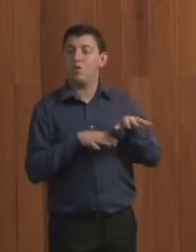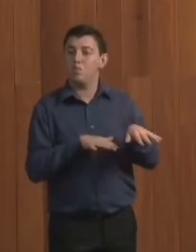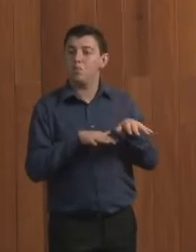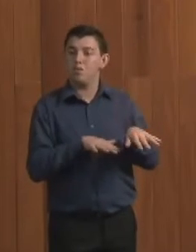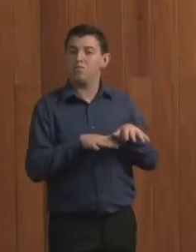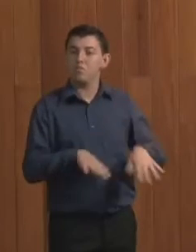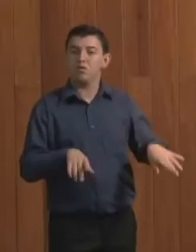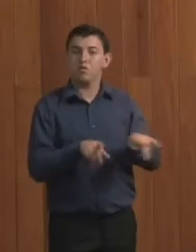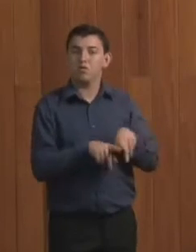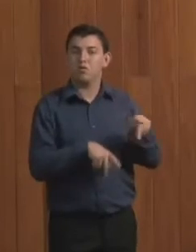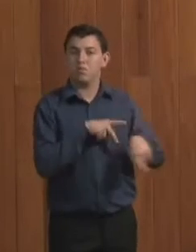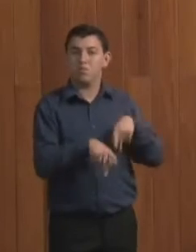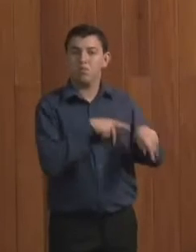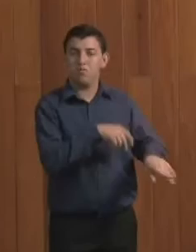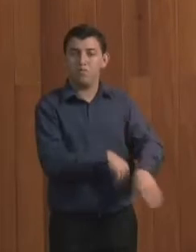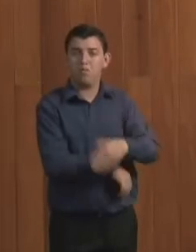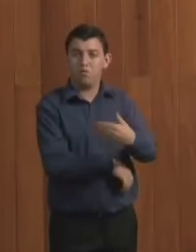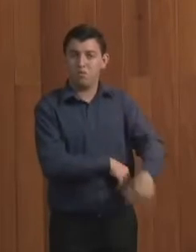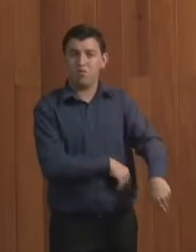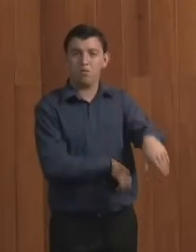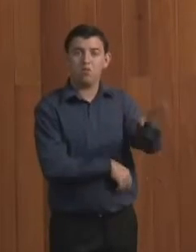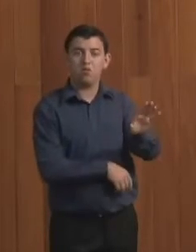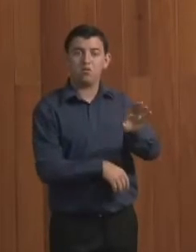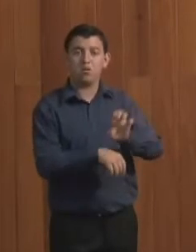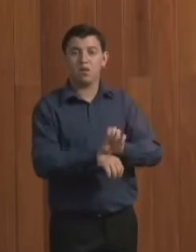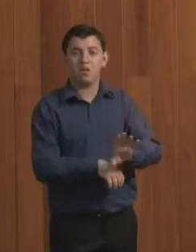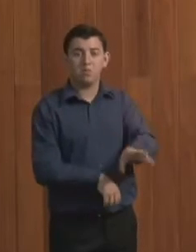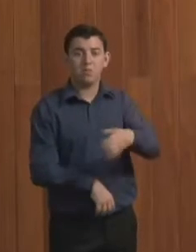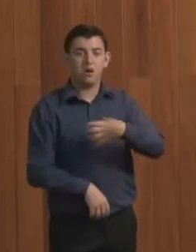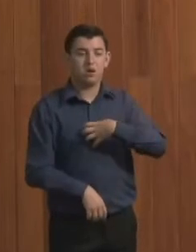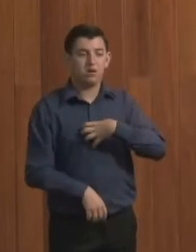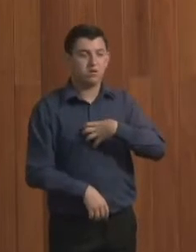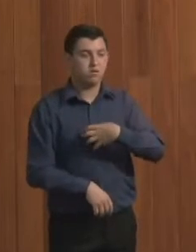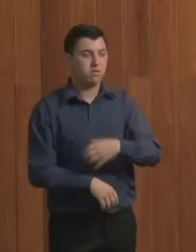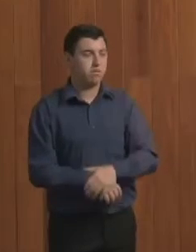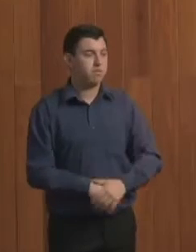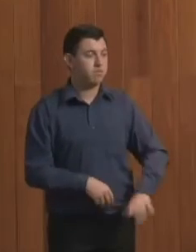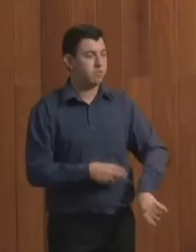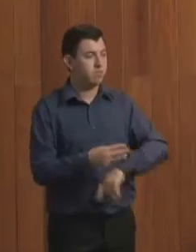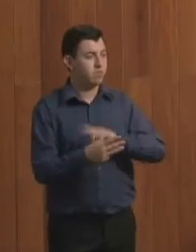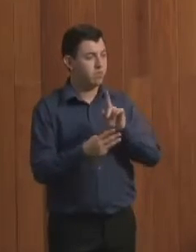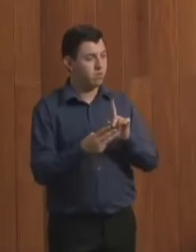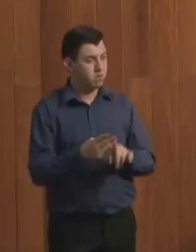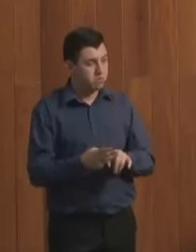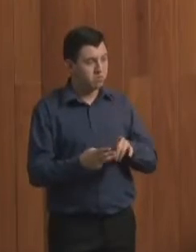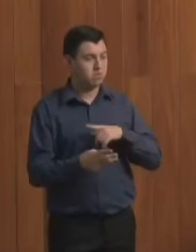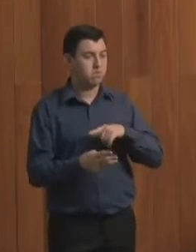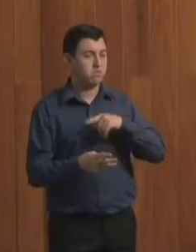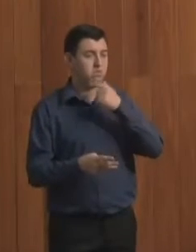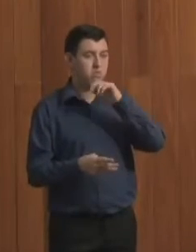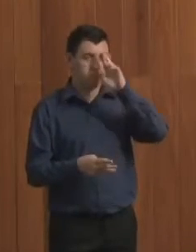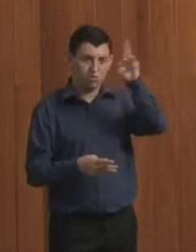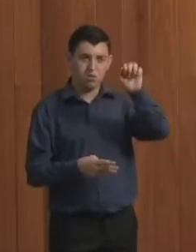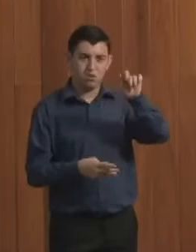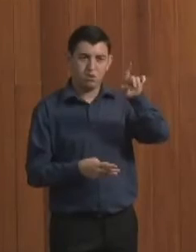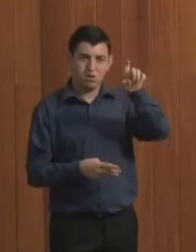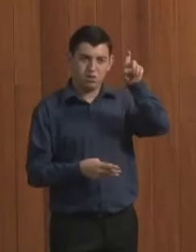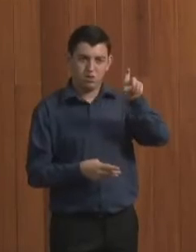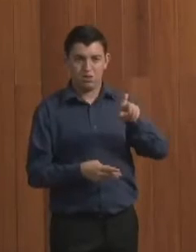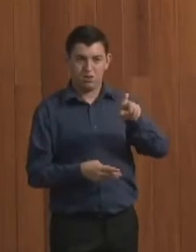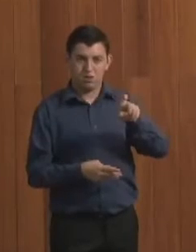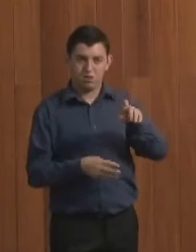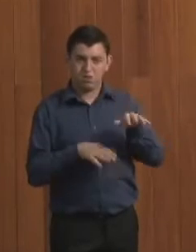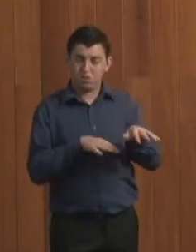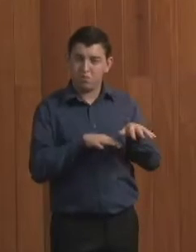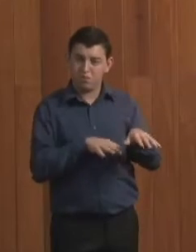População de Rua lá da Bahia. Depois, nós tivemos o senhor Alex, que é do Movimento Nacional